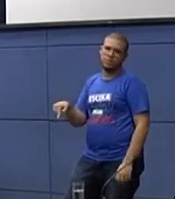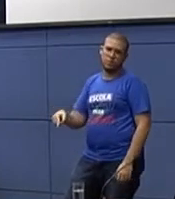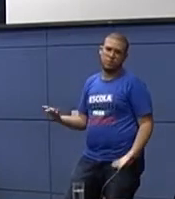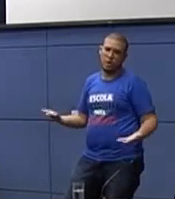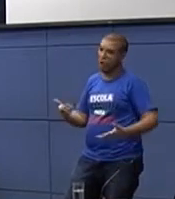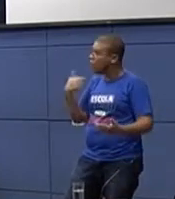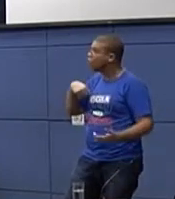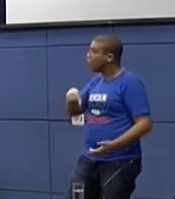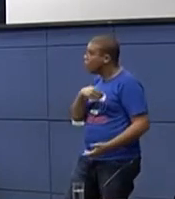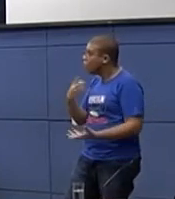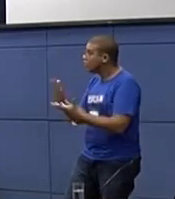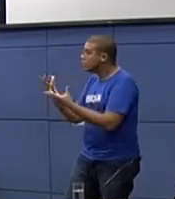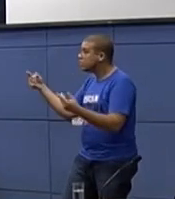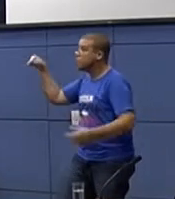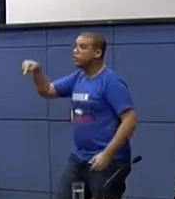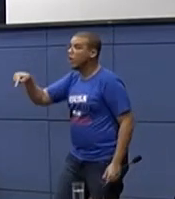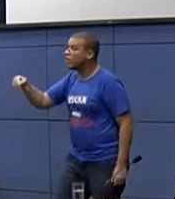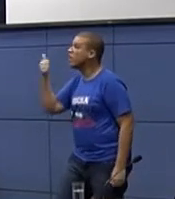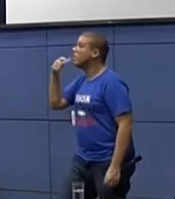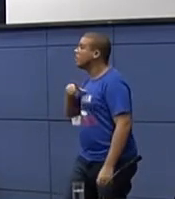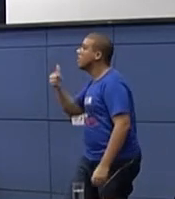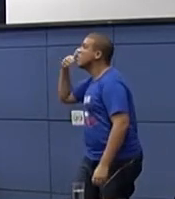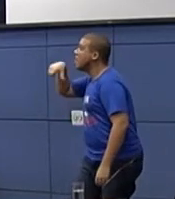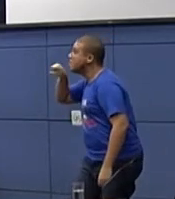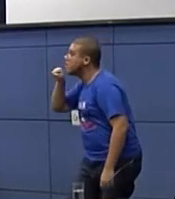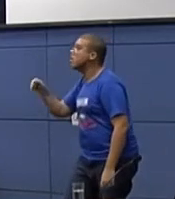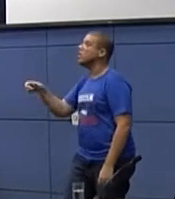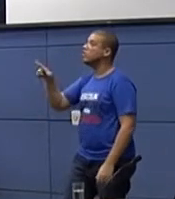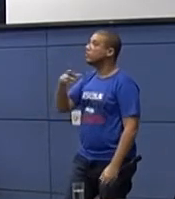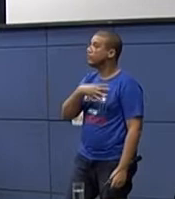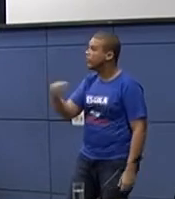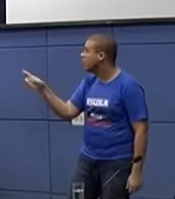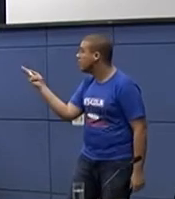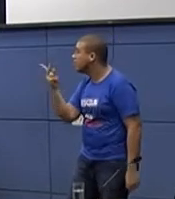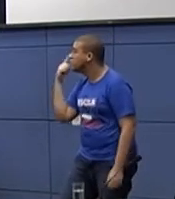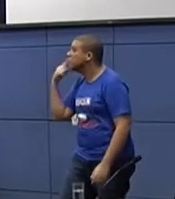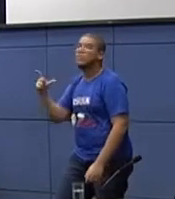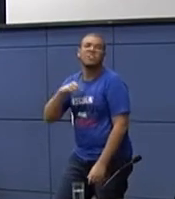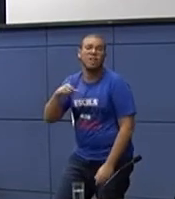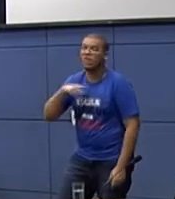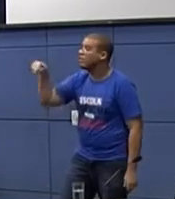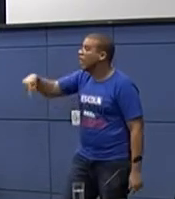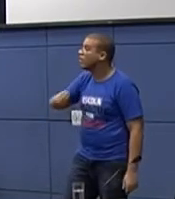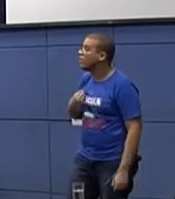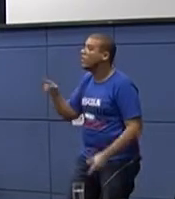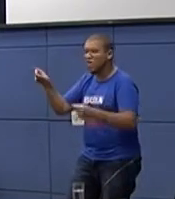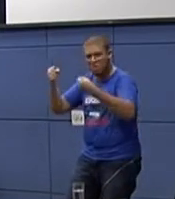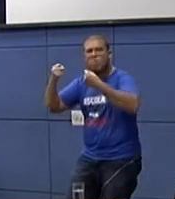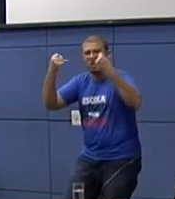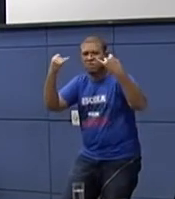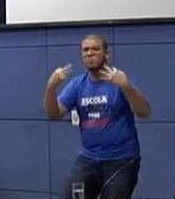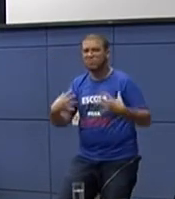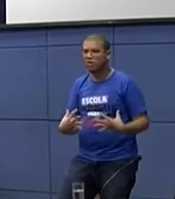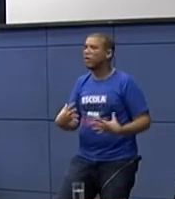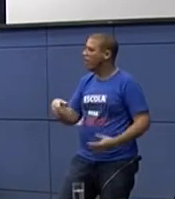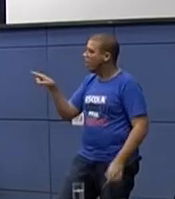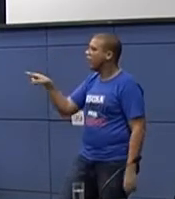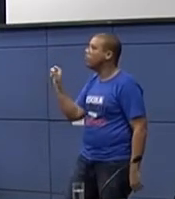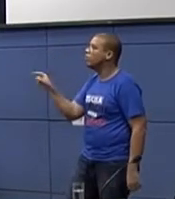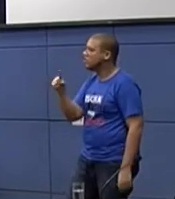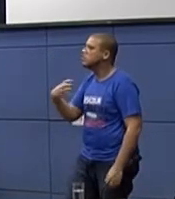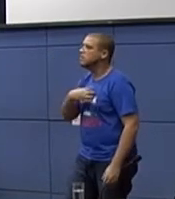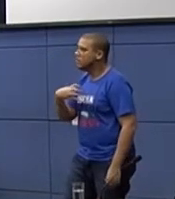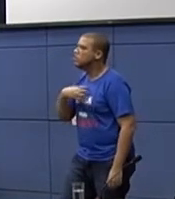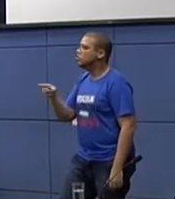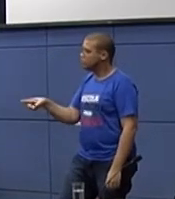queria estar querendo saber o que aconteceu, porque nós aqui, tem mães de aluno, tem filhos aqui, tem crianças, tem surdos aqui, que nós podemos